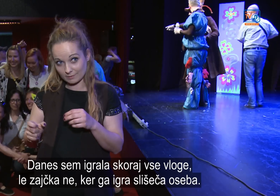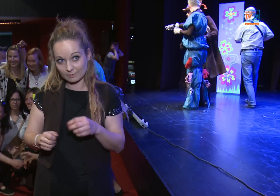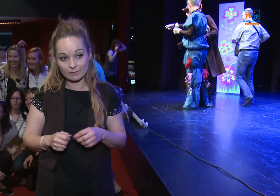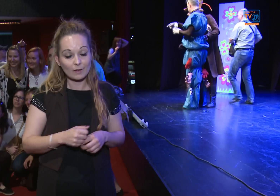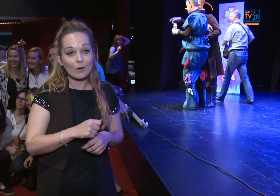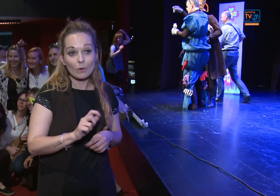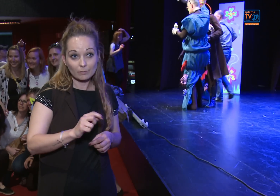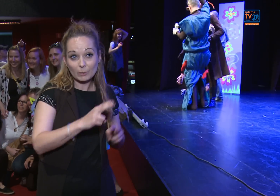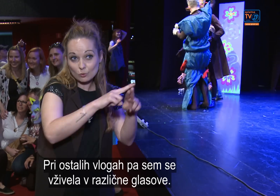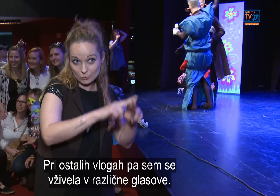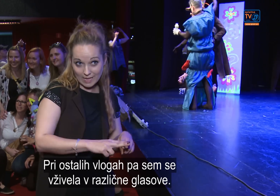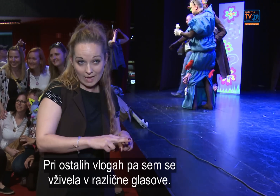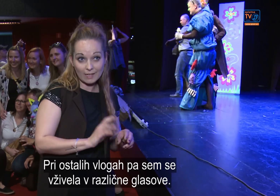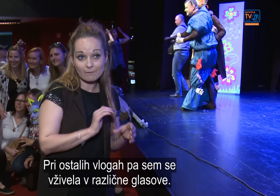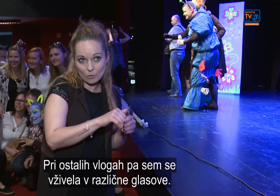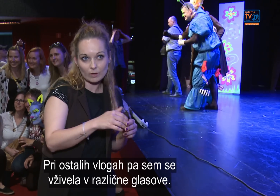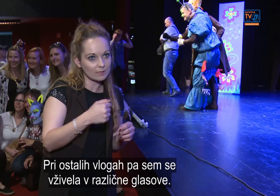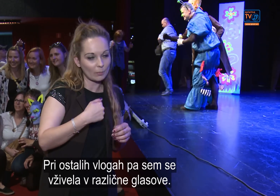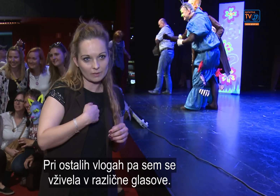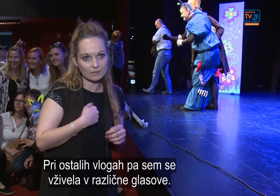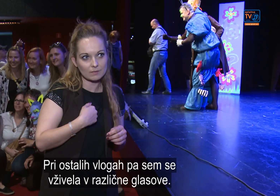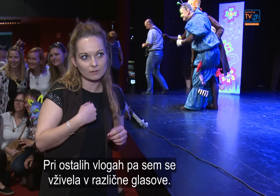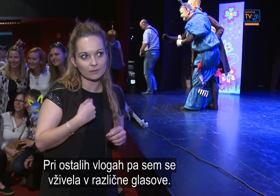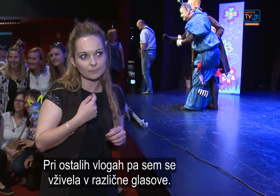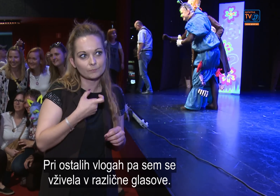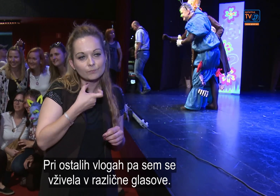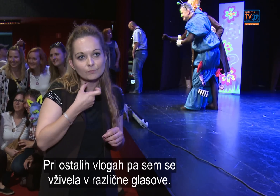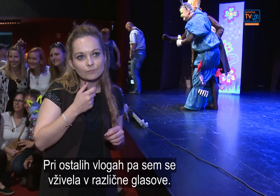oseba. Pač ostale vloge sem pa jaz